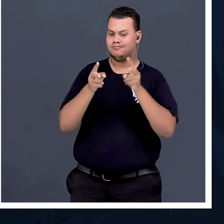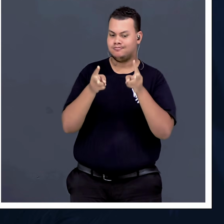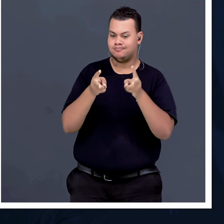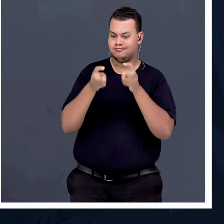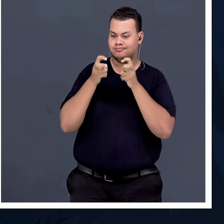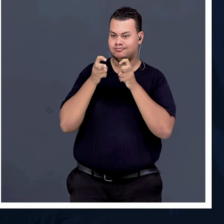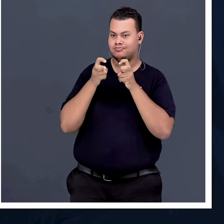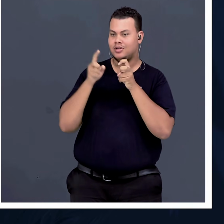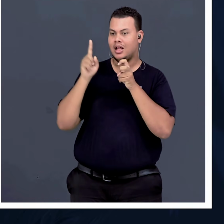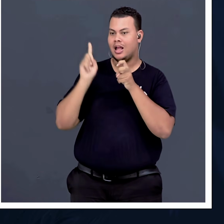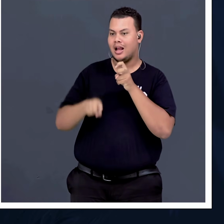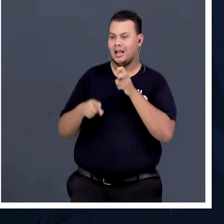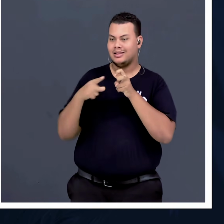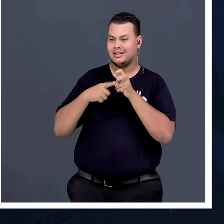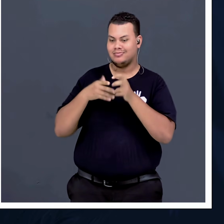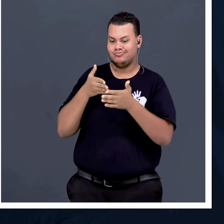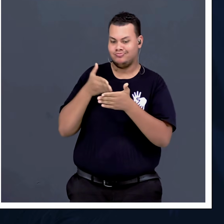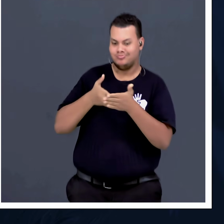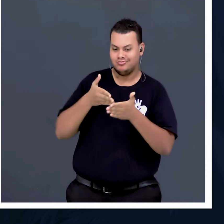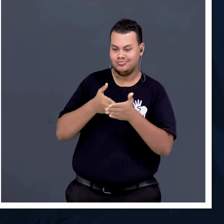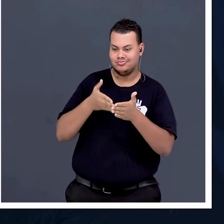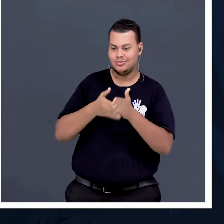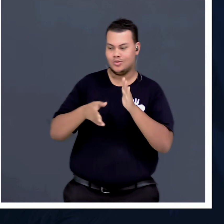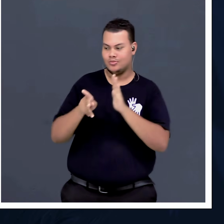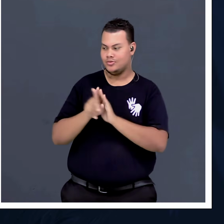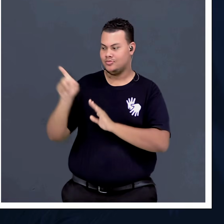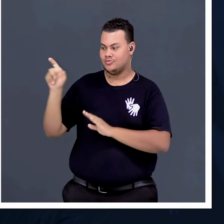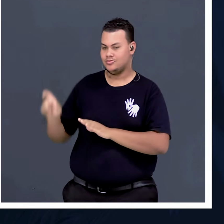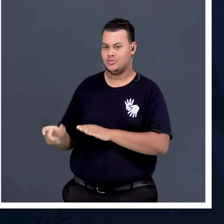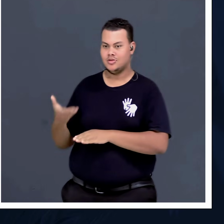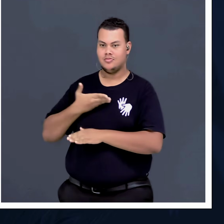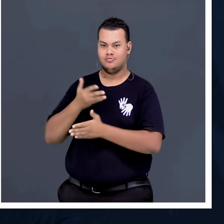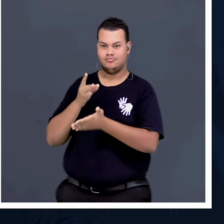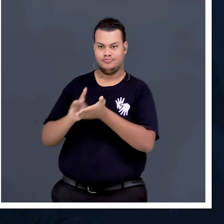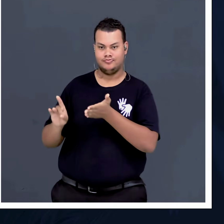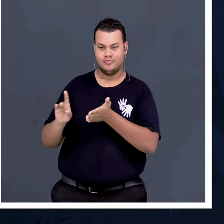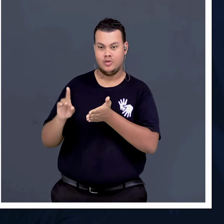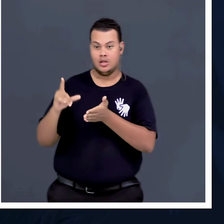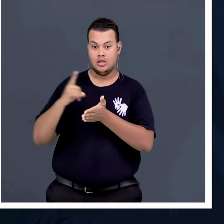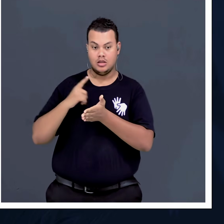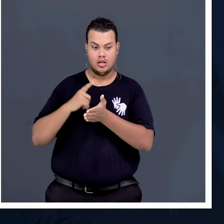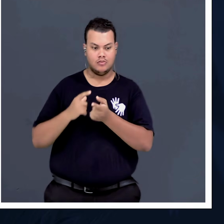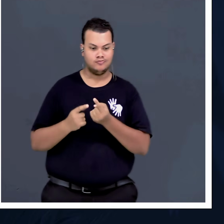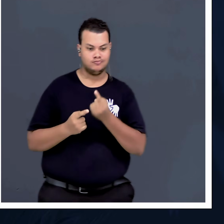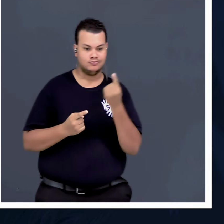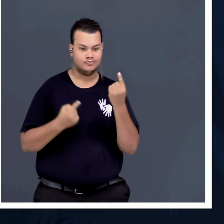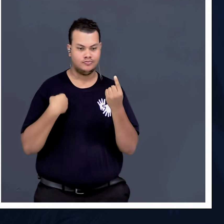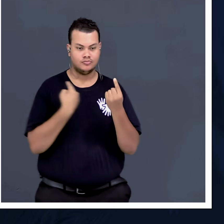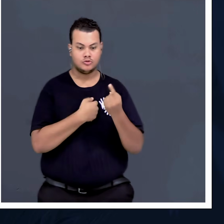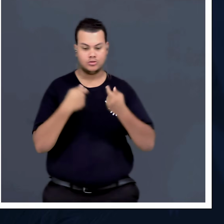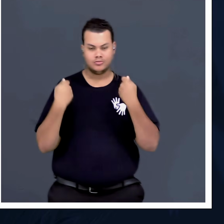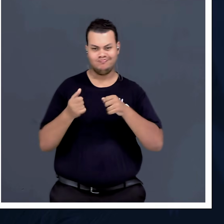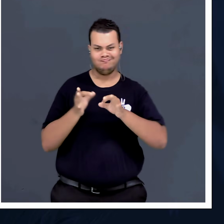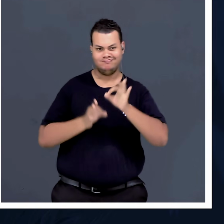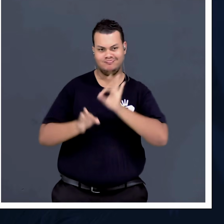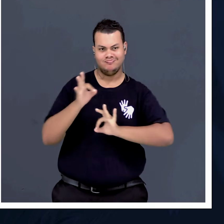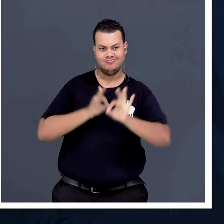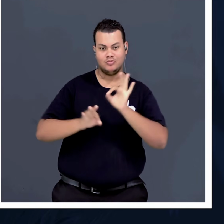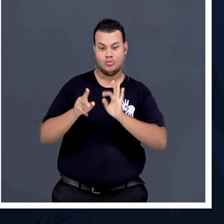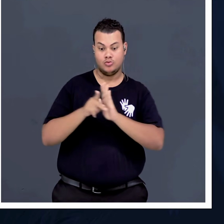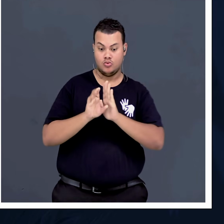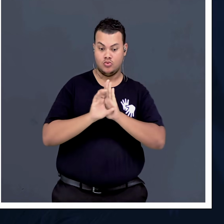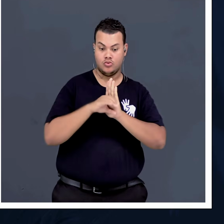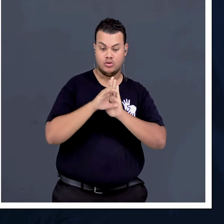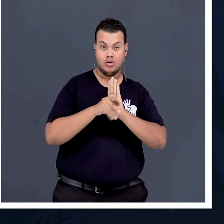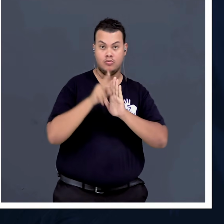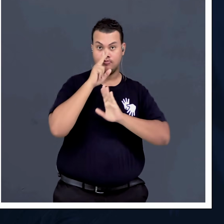reconhecer as limitações do nosso adversário. De um lado, nós precisamos reformular o nosso conceito